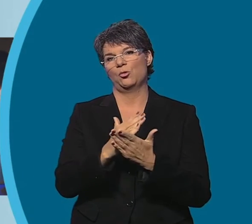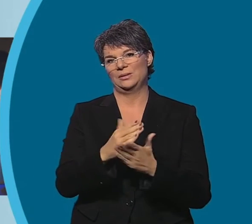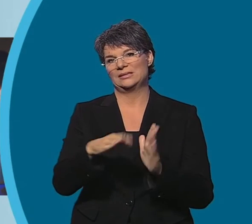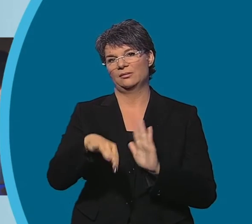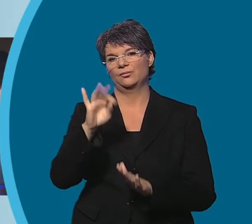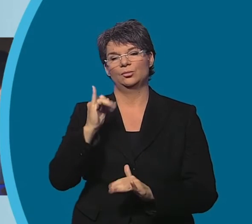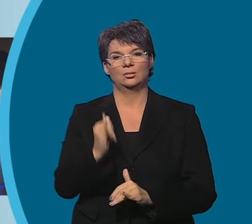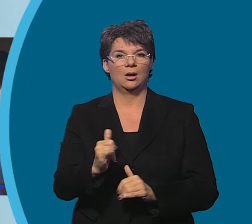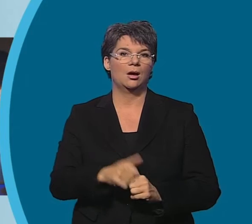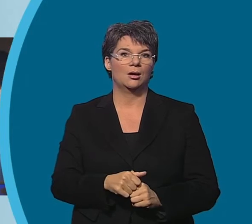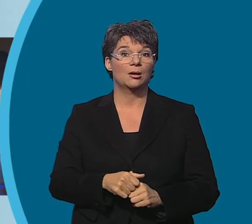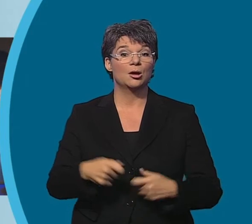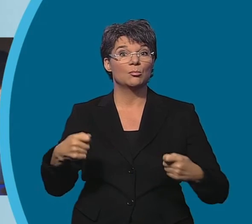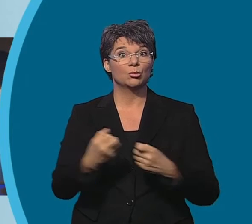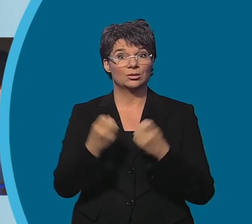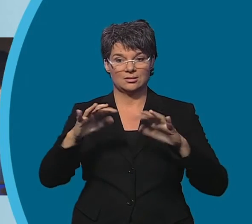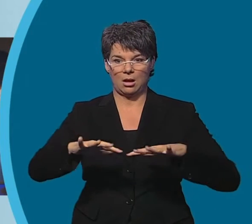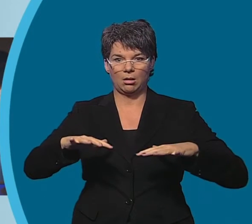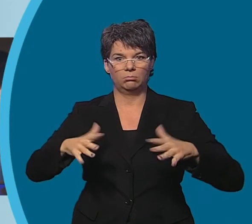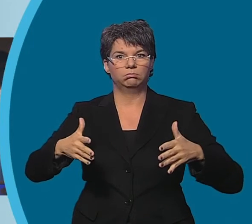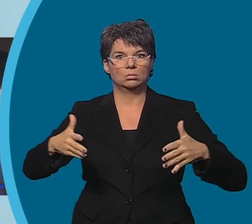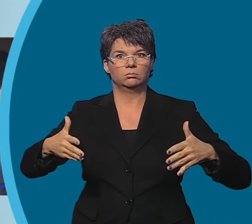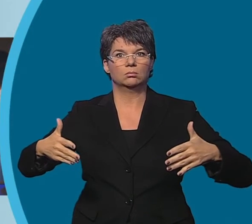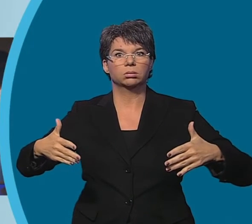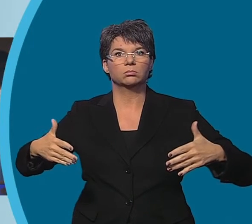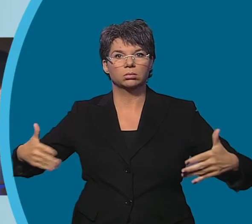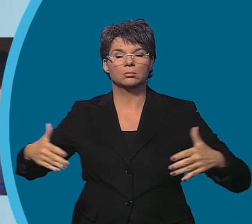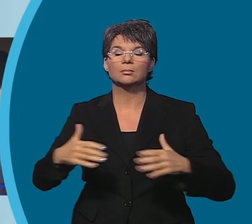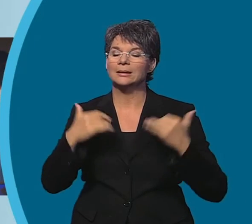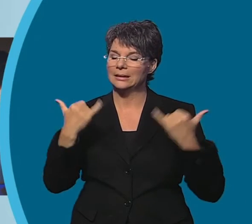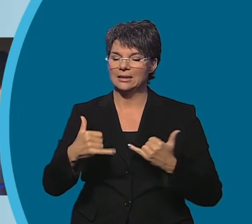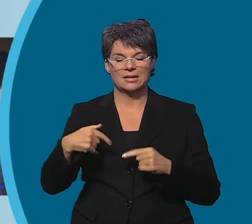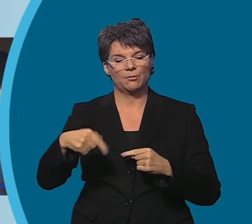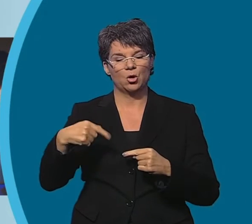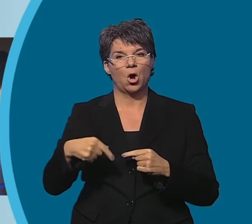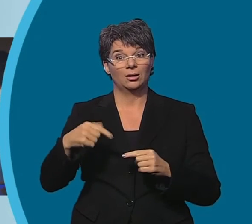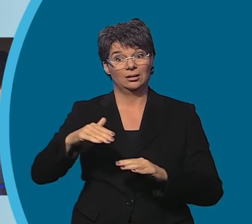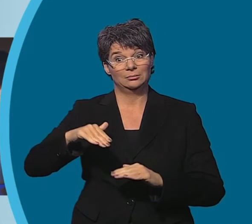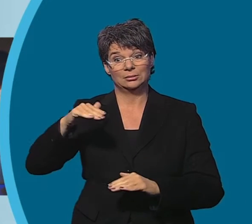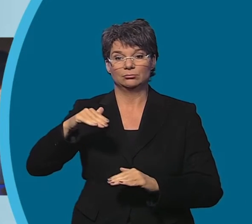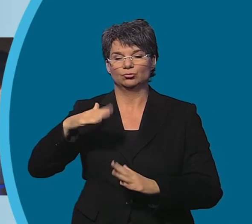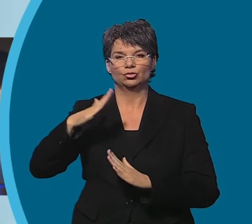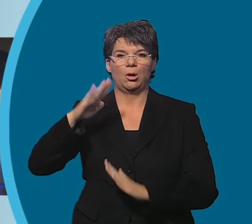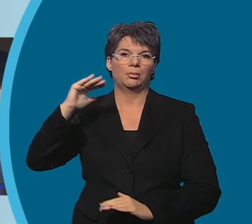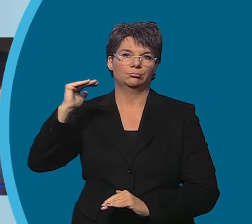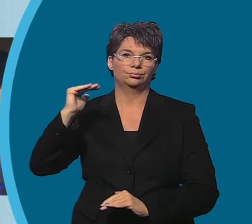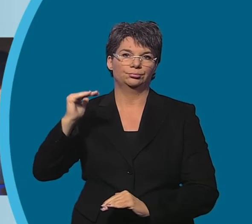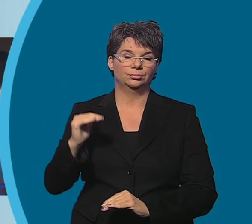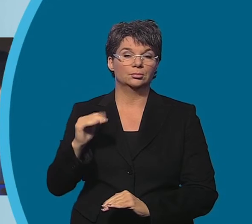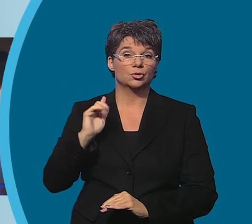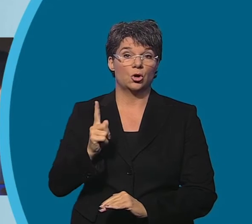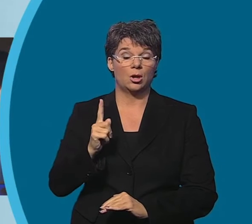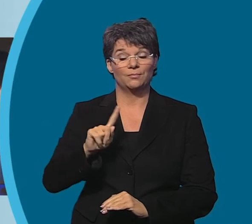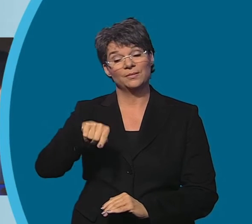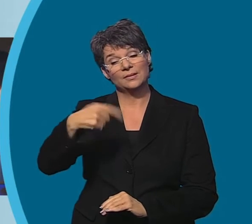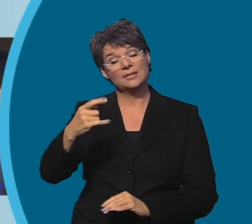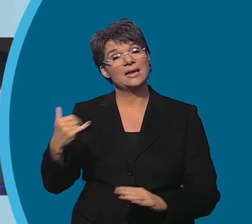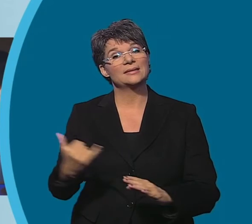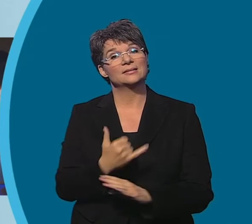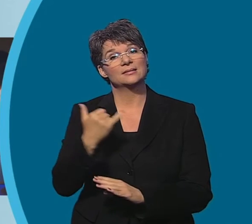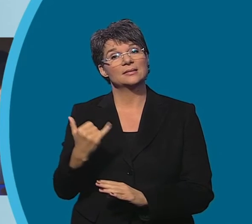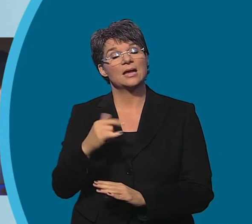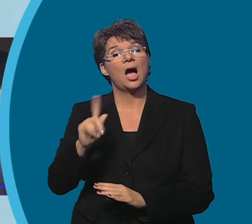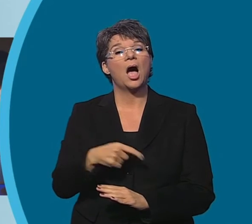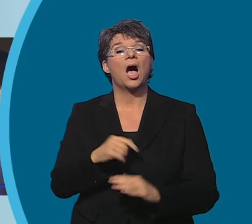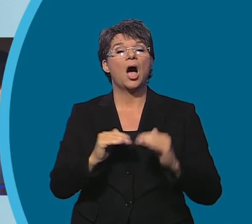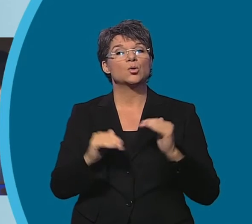Zahl der Abgeordneten sinken. Union und SPD planen dafür 2 Stufen. Bei der Wahl im kommenden Jahr soll es weniger